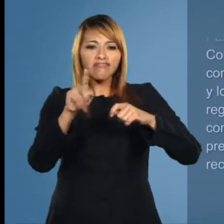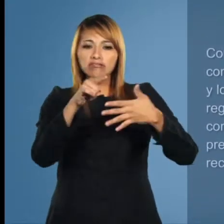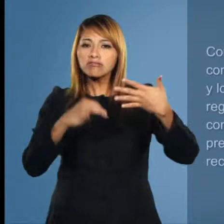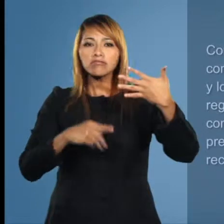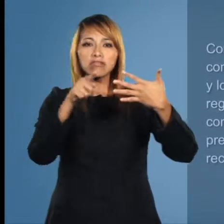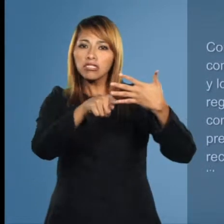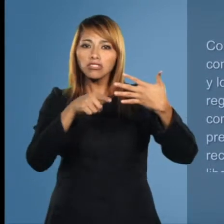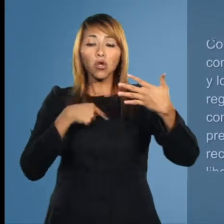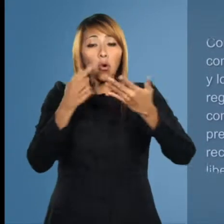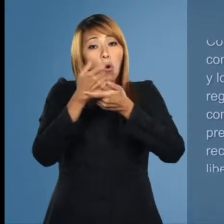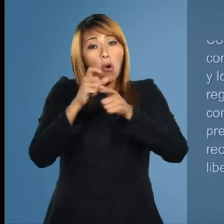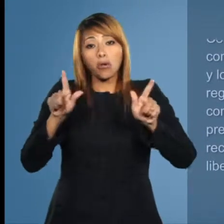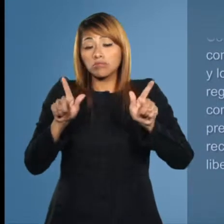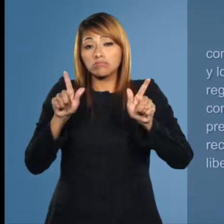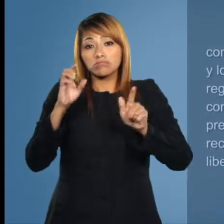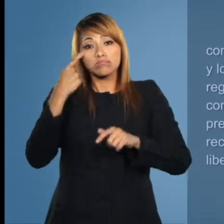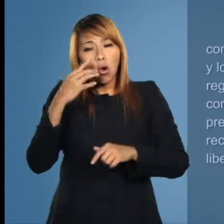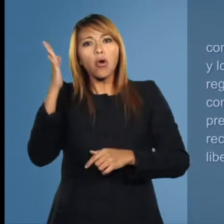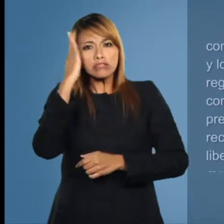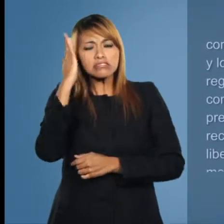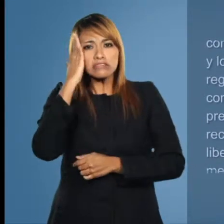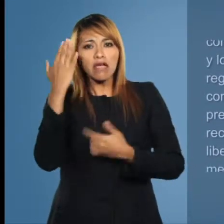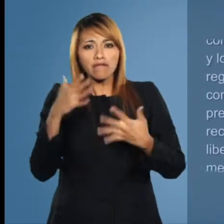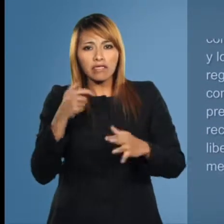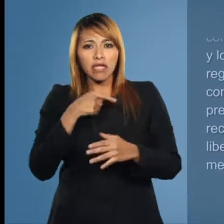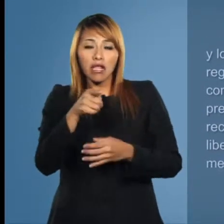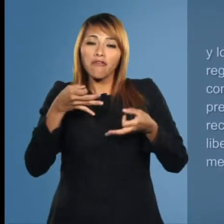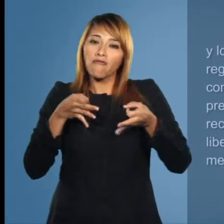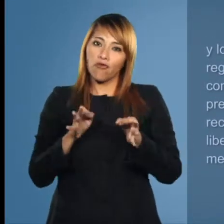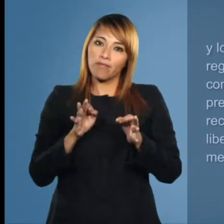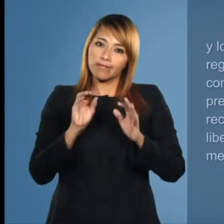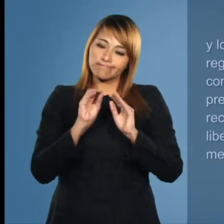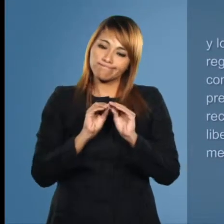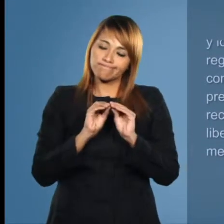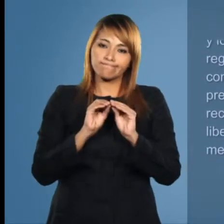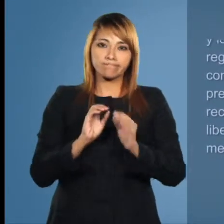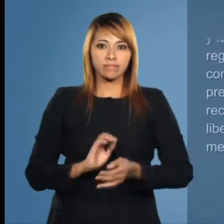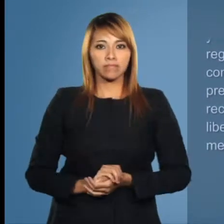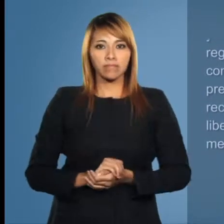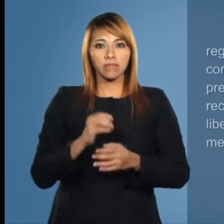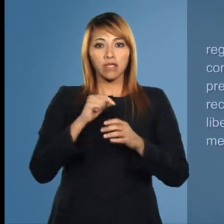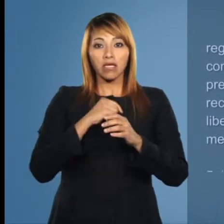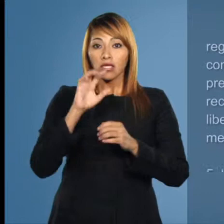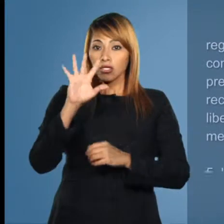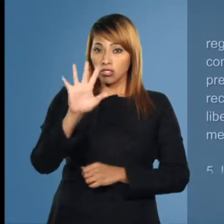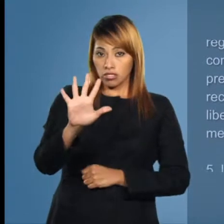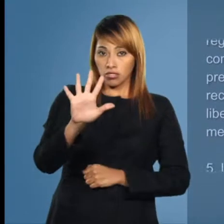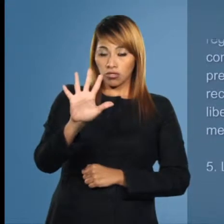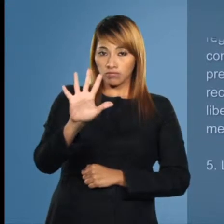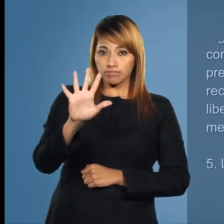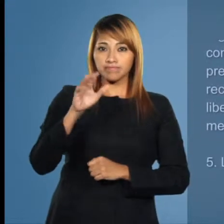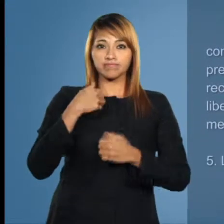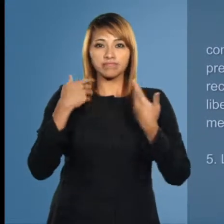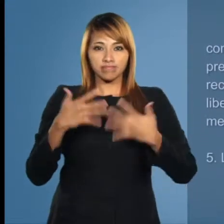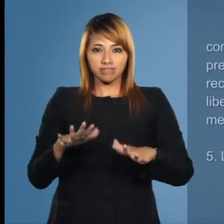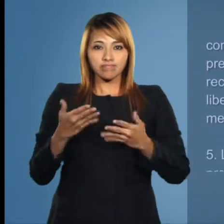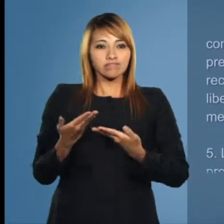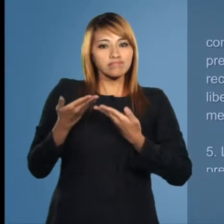o libertades o se reconocen en menor medida. 5. Las disposiciones de la presente